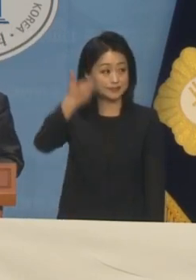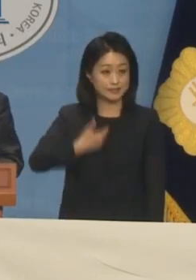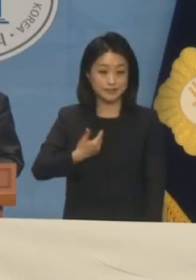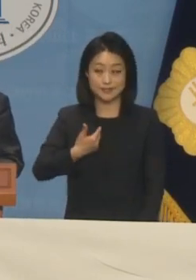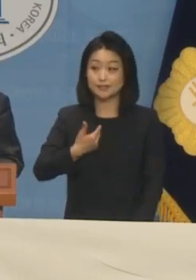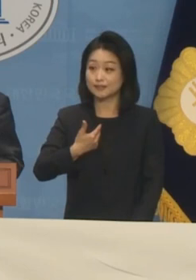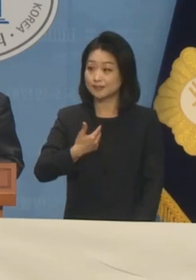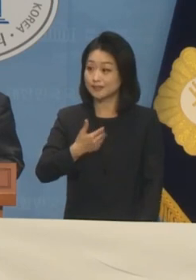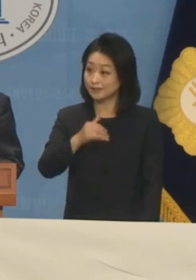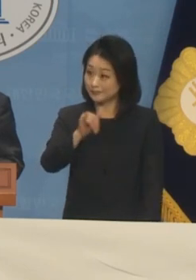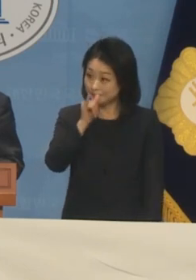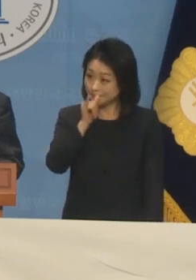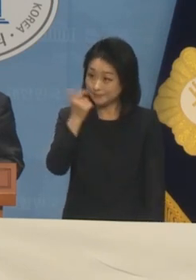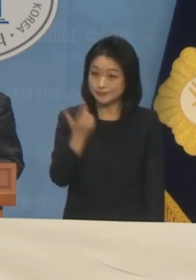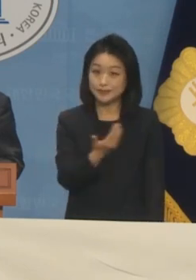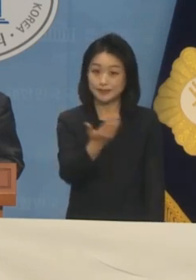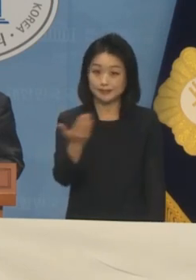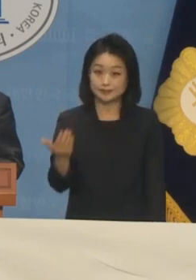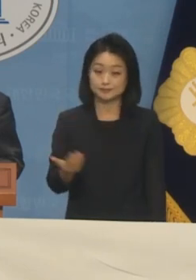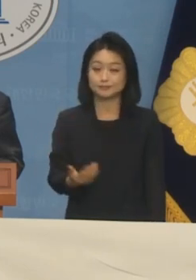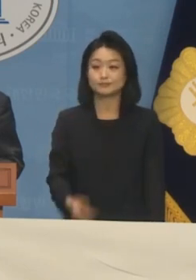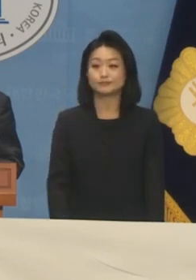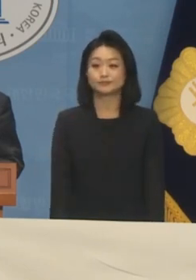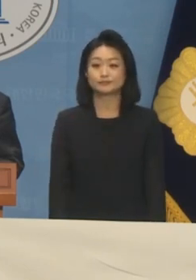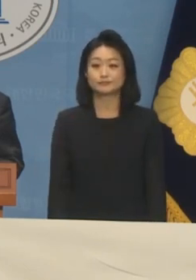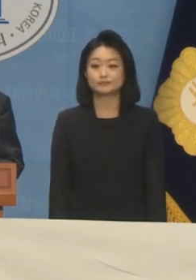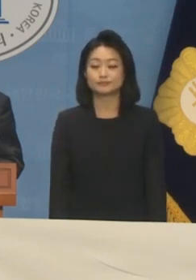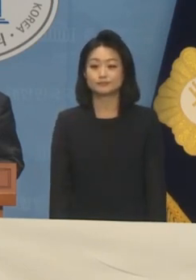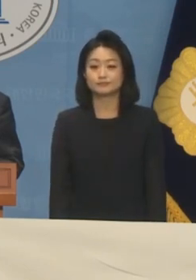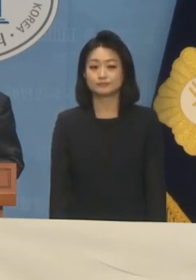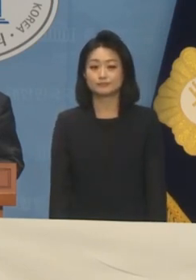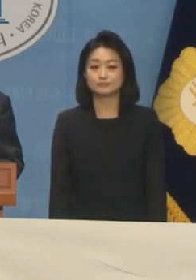질의응답을 받도록 하겠습니다.